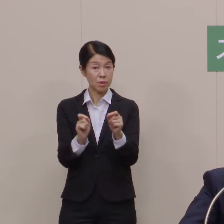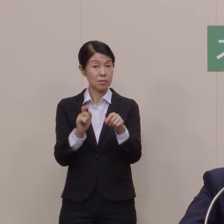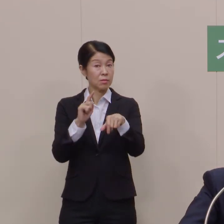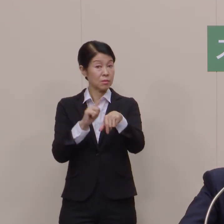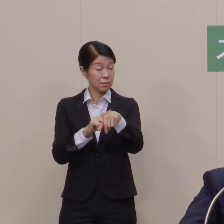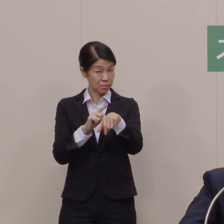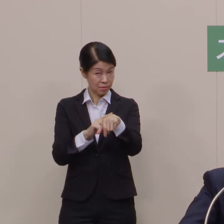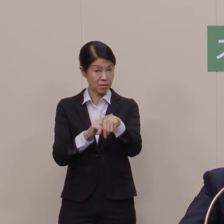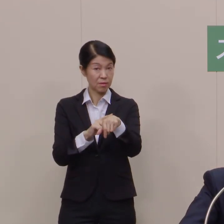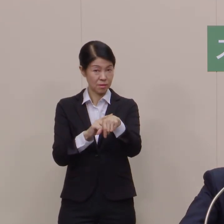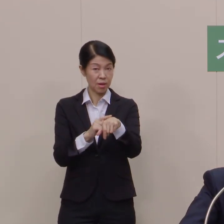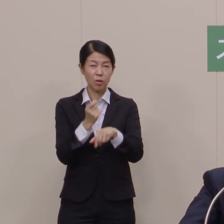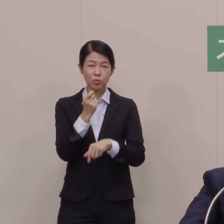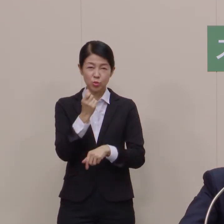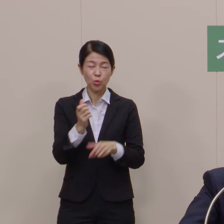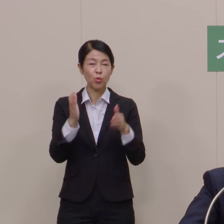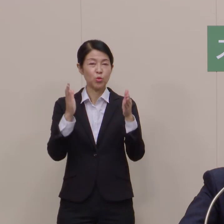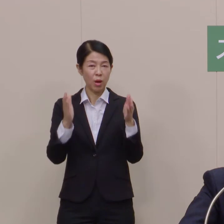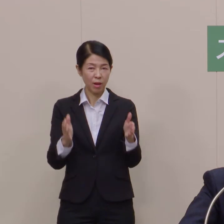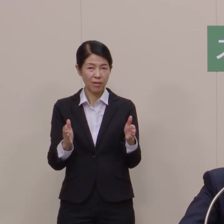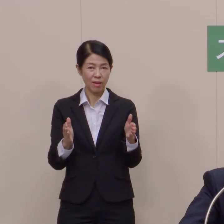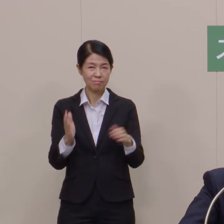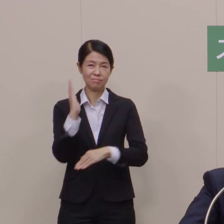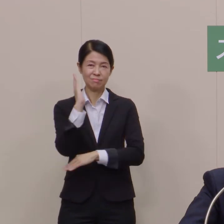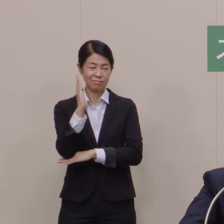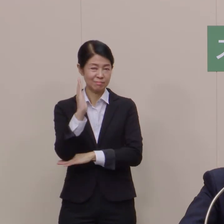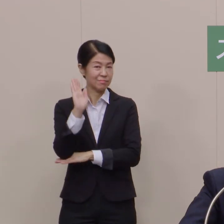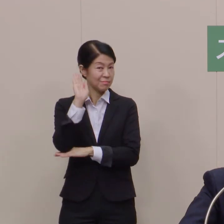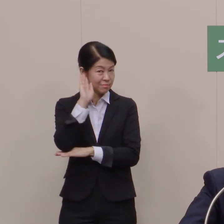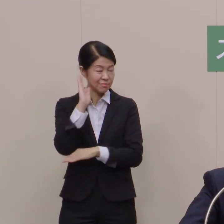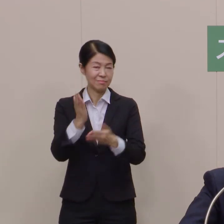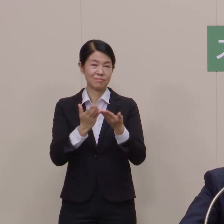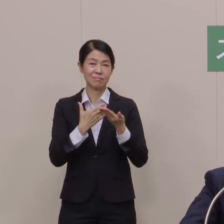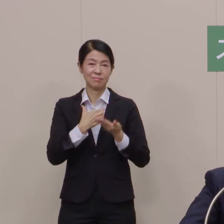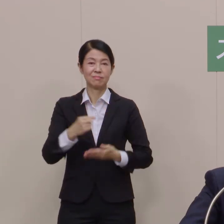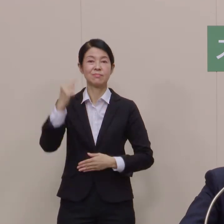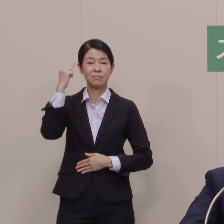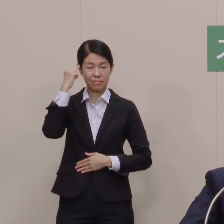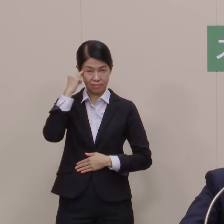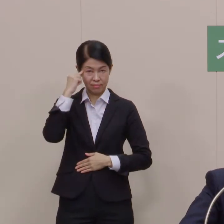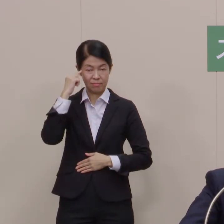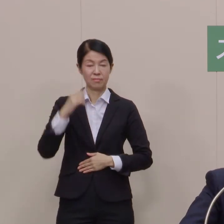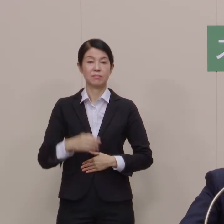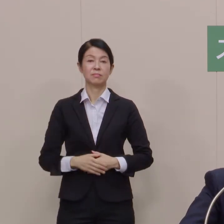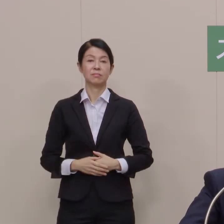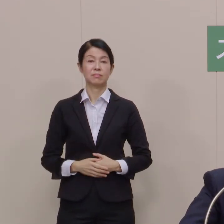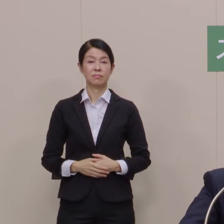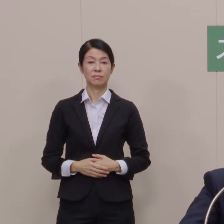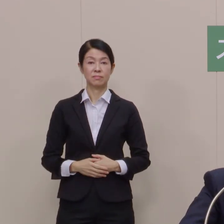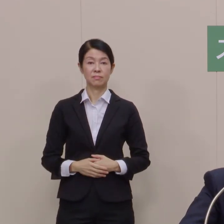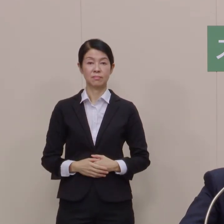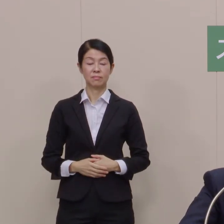ございますが、ほんの少しの間我々の声に耳を傾けていただきたいと思っております。